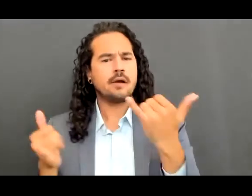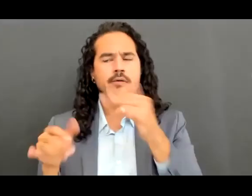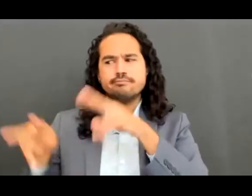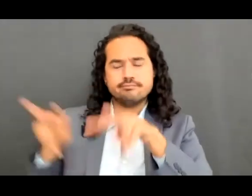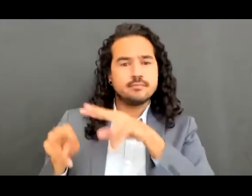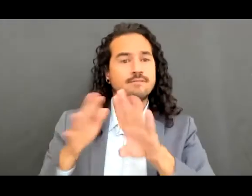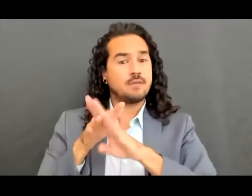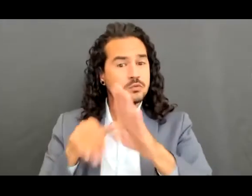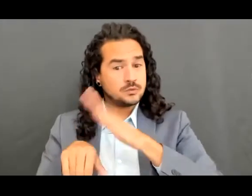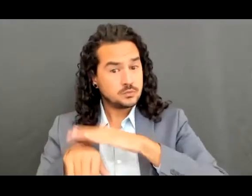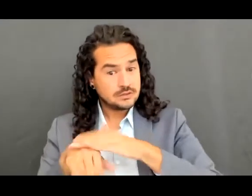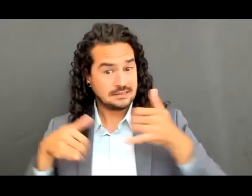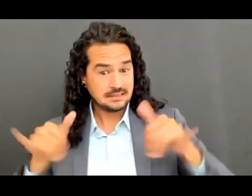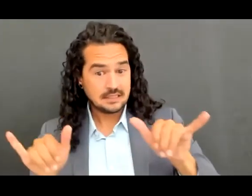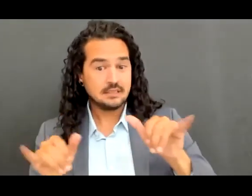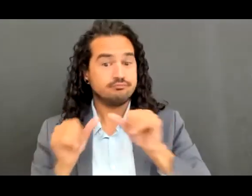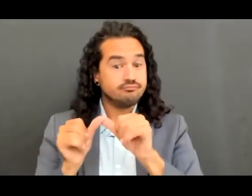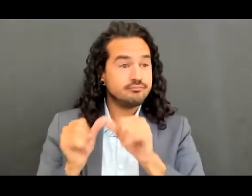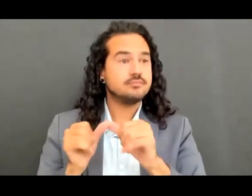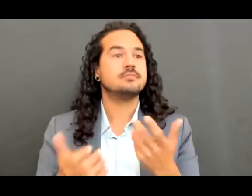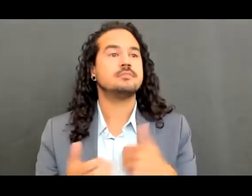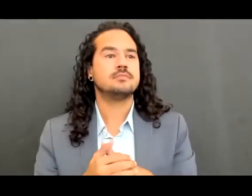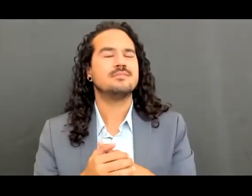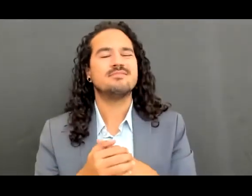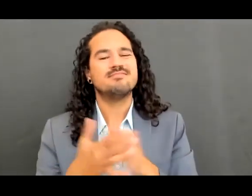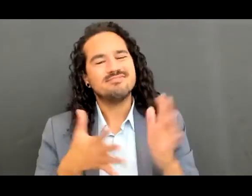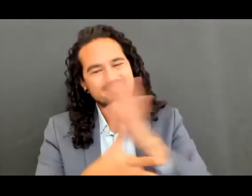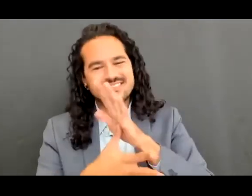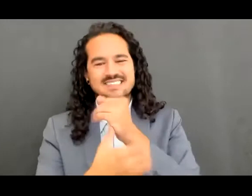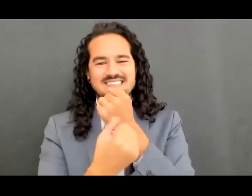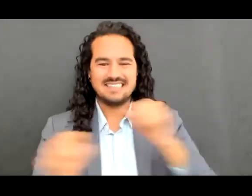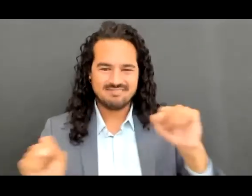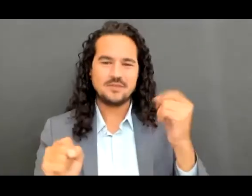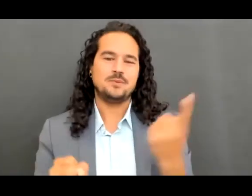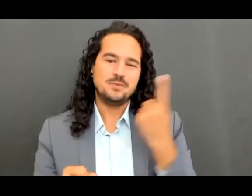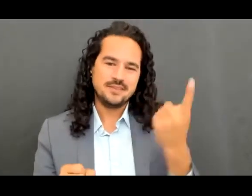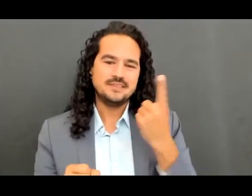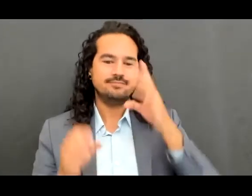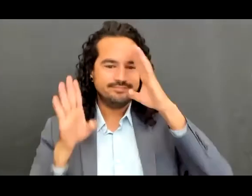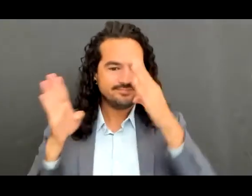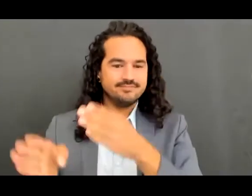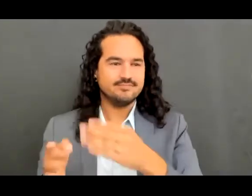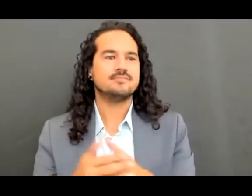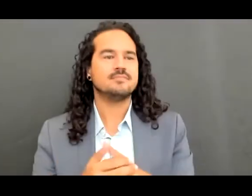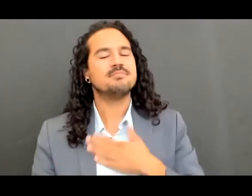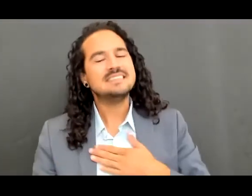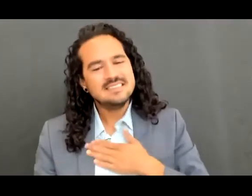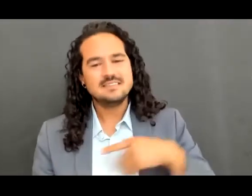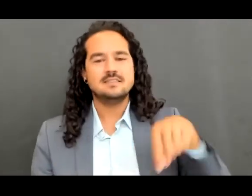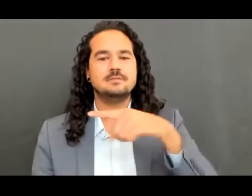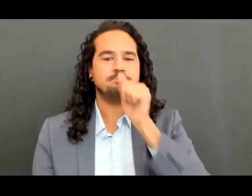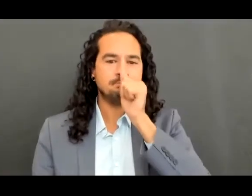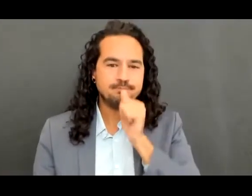comunidad esté segura, es lo que nos preocupa. Y el factor número uno de hacer esas determinaciones es, por favor,